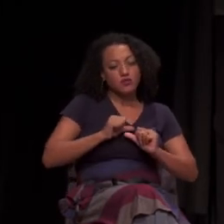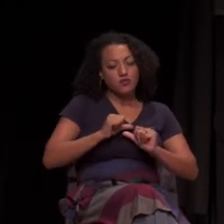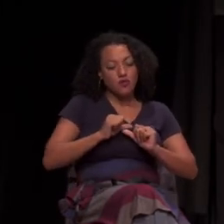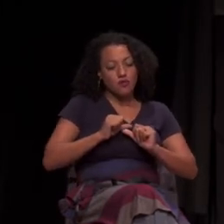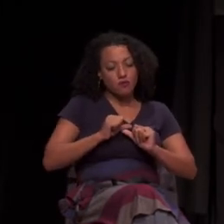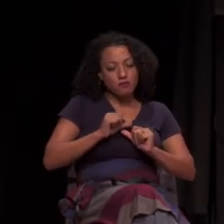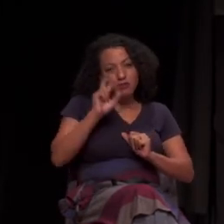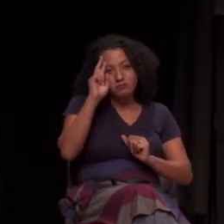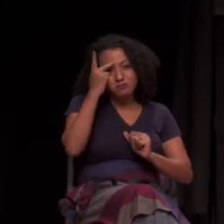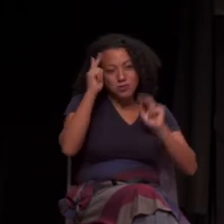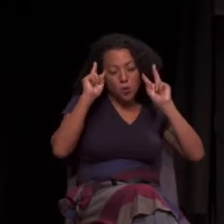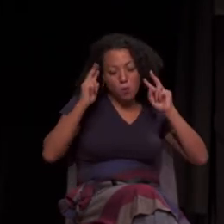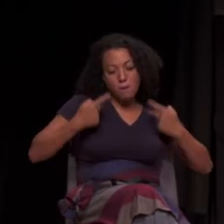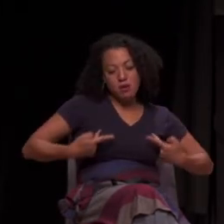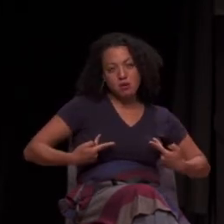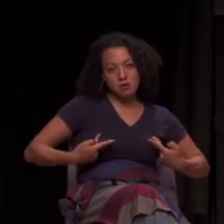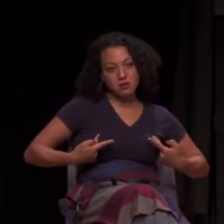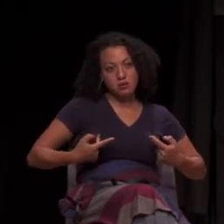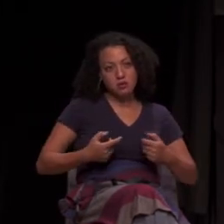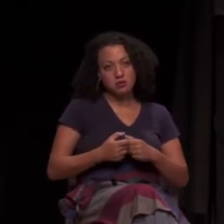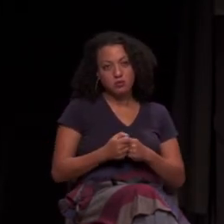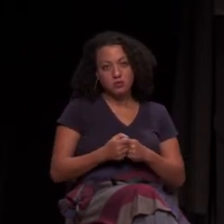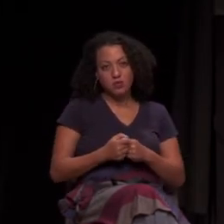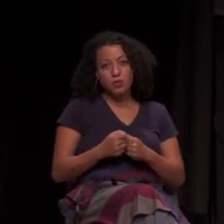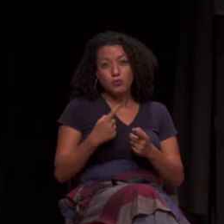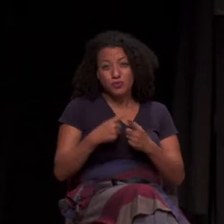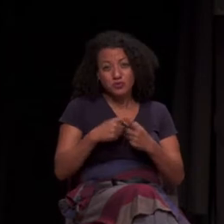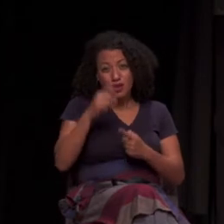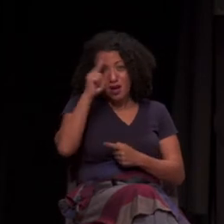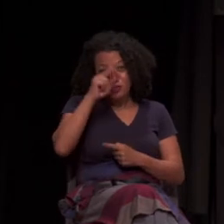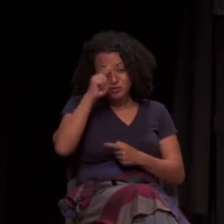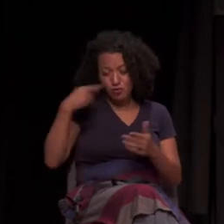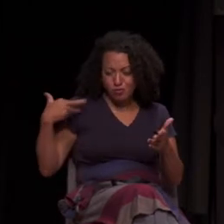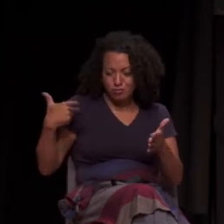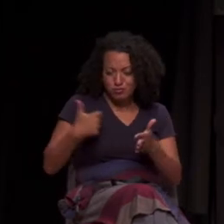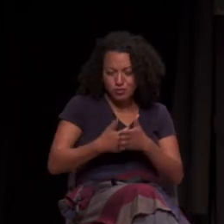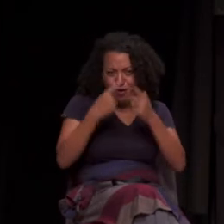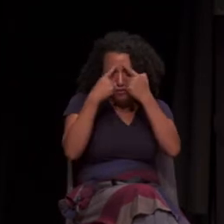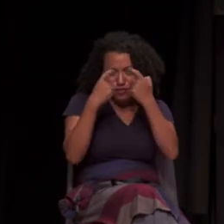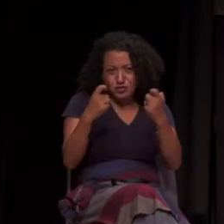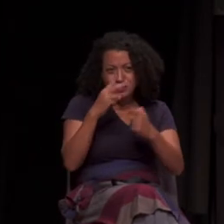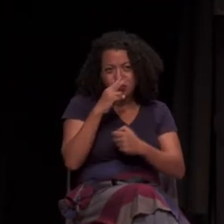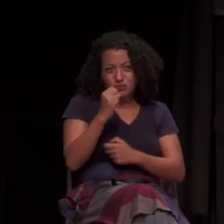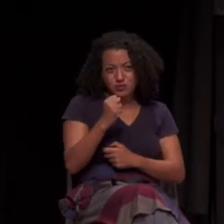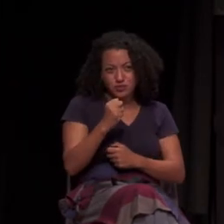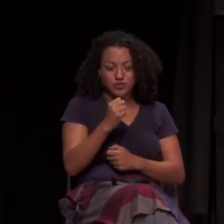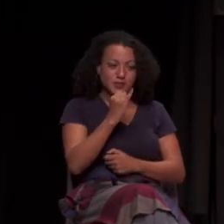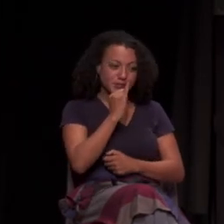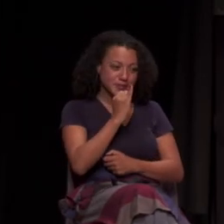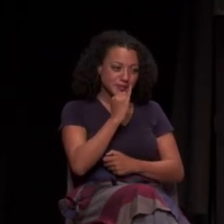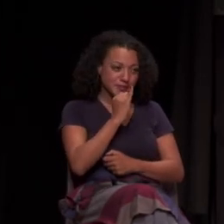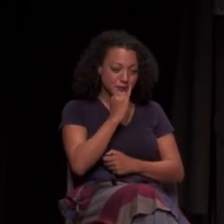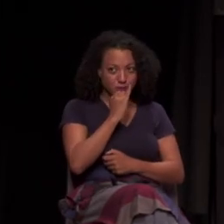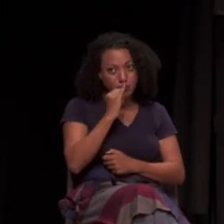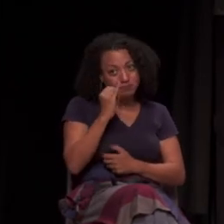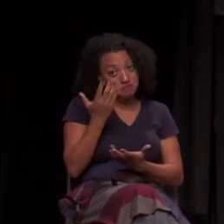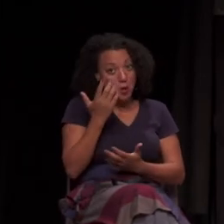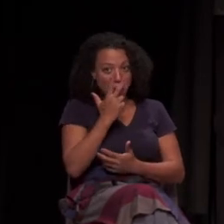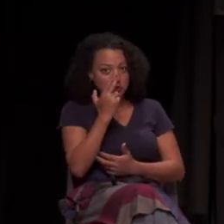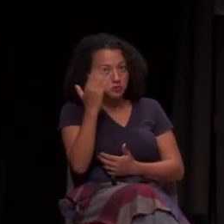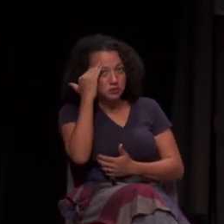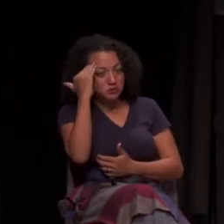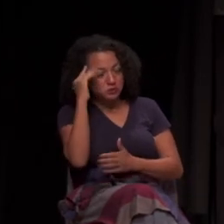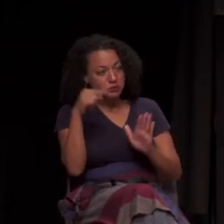pode trazer uma esfera humana para uma história tão violenta? Como colocar o corpo, pelo que eu entendi da